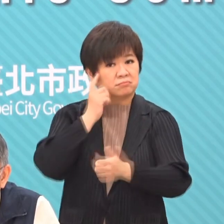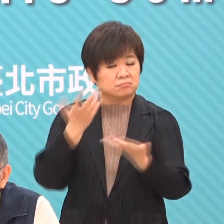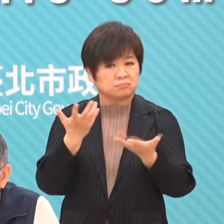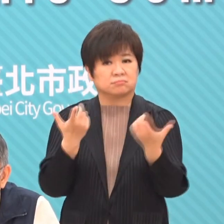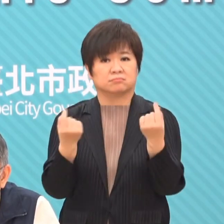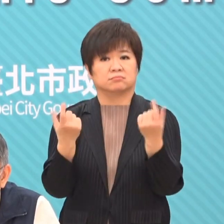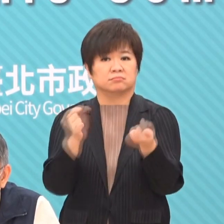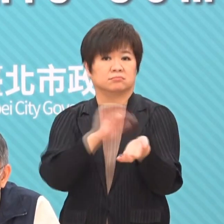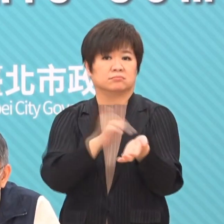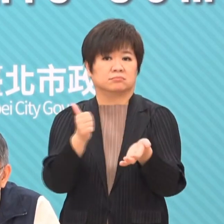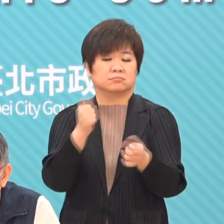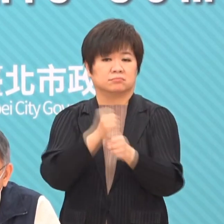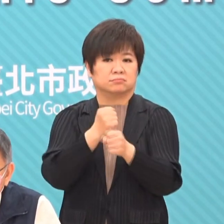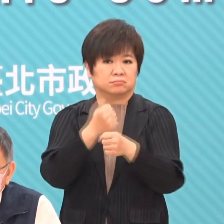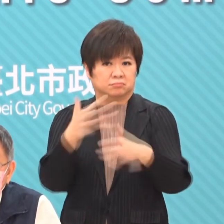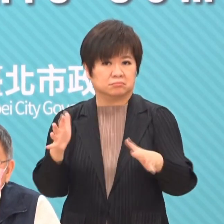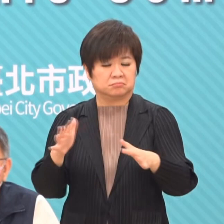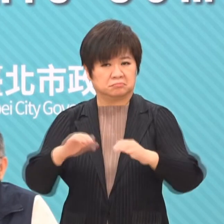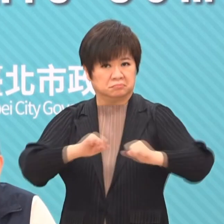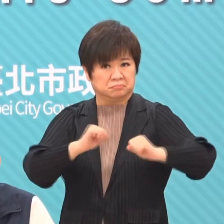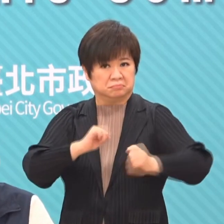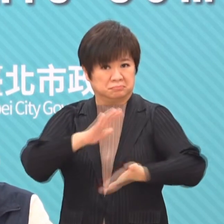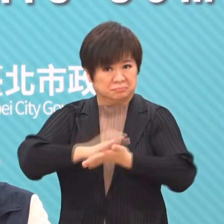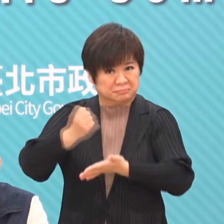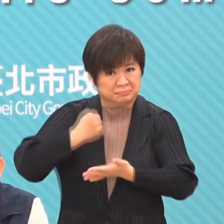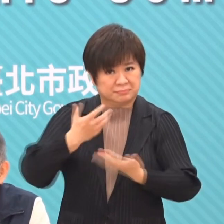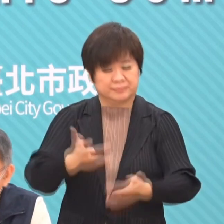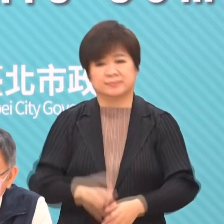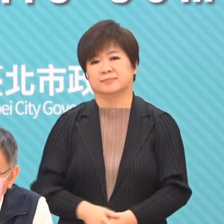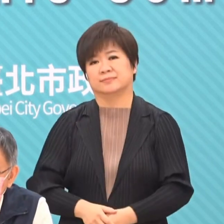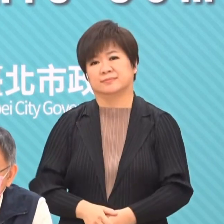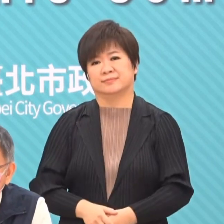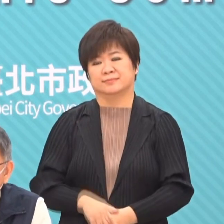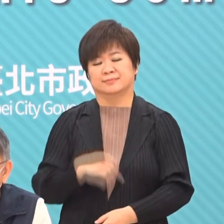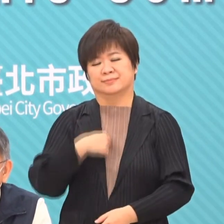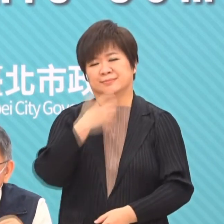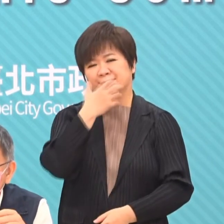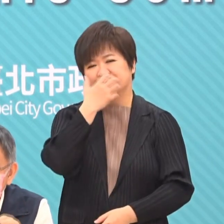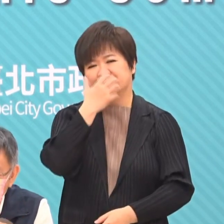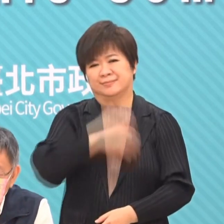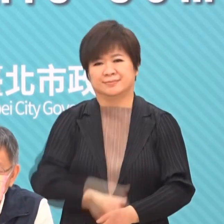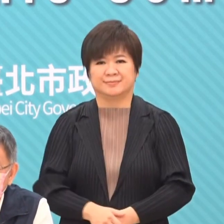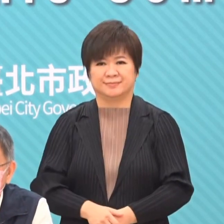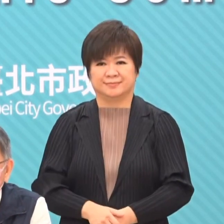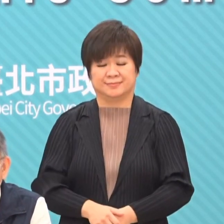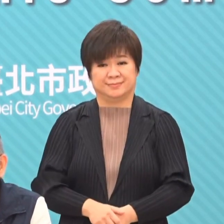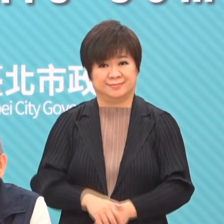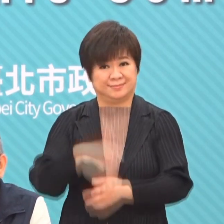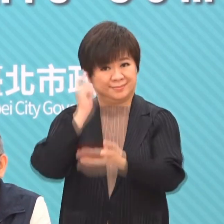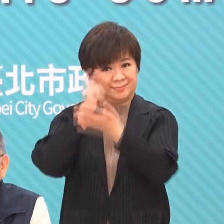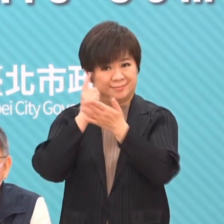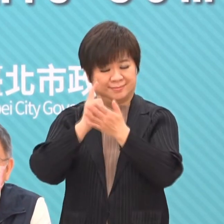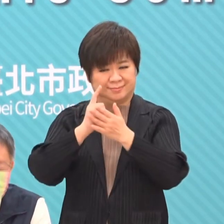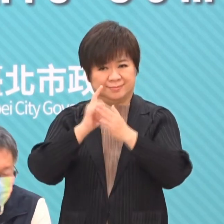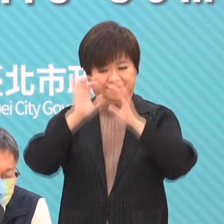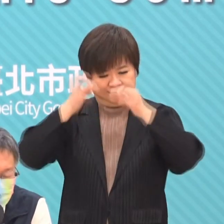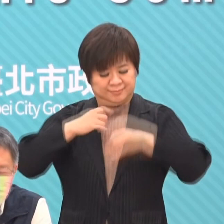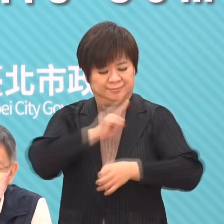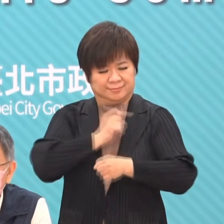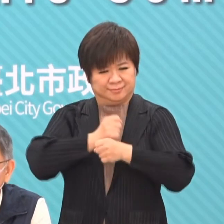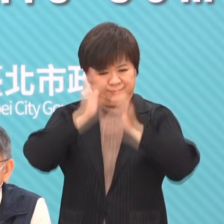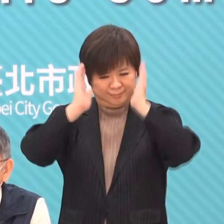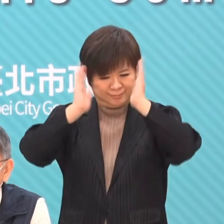生，对你来说，这会是一个竞争压力吗？ 这讲这样哦，每天做好自己的事啊，我想当秀